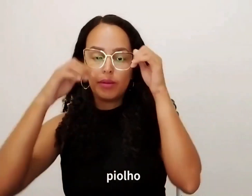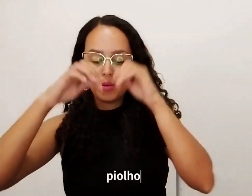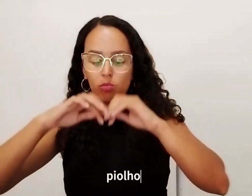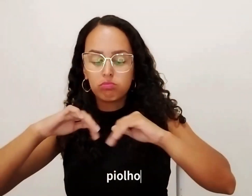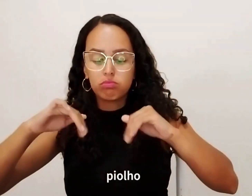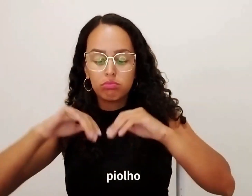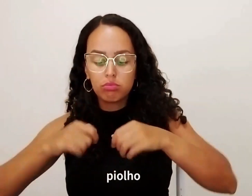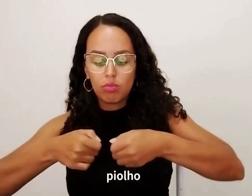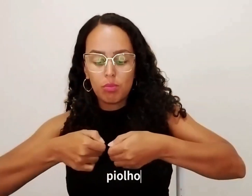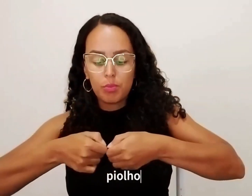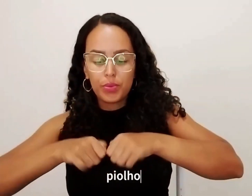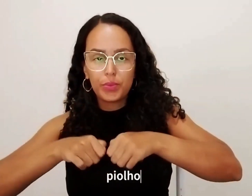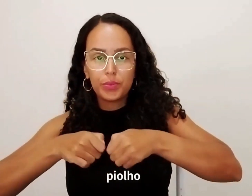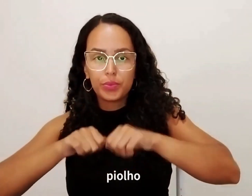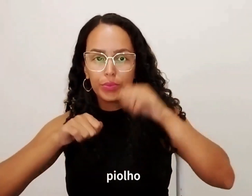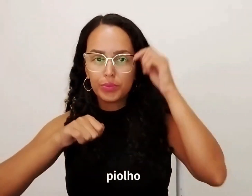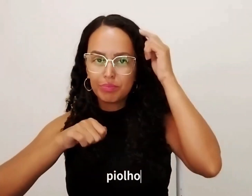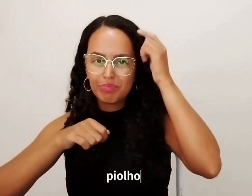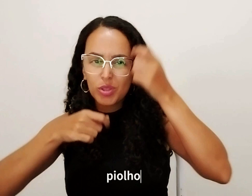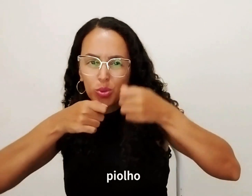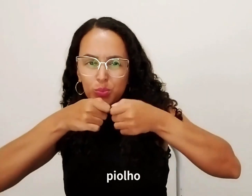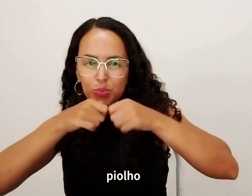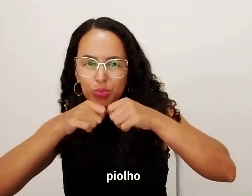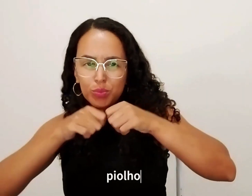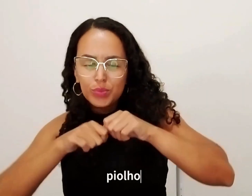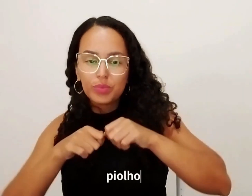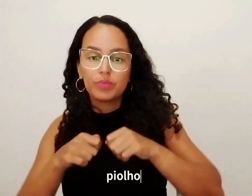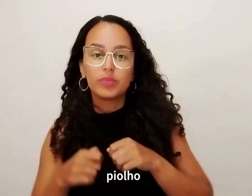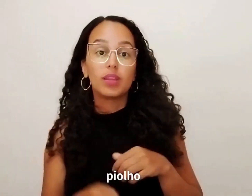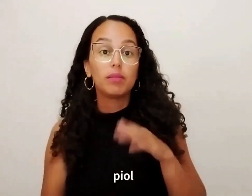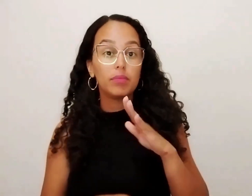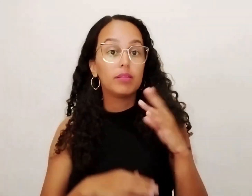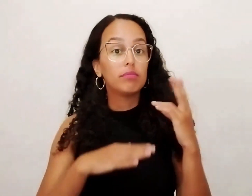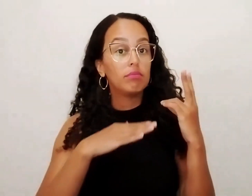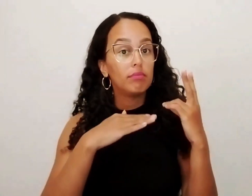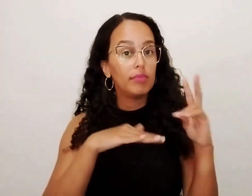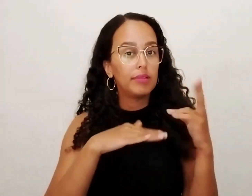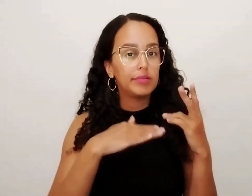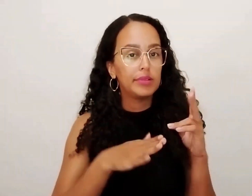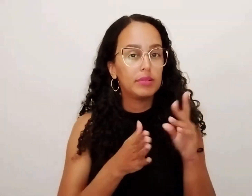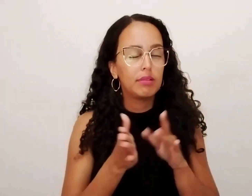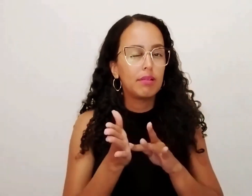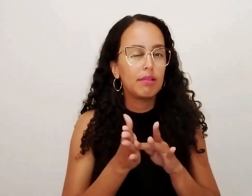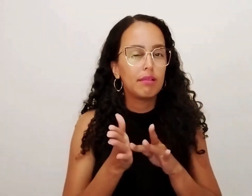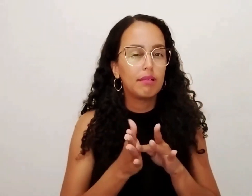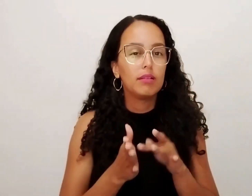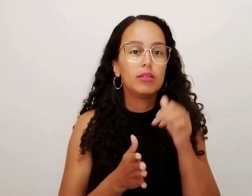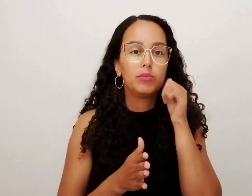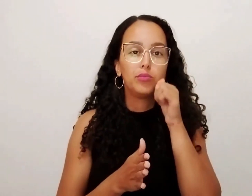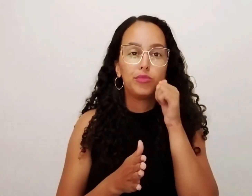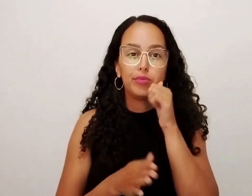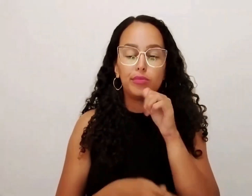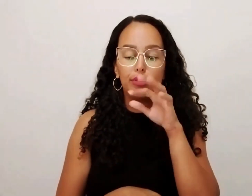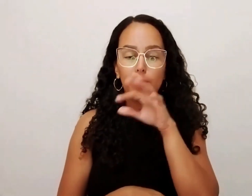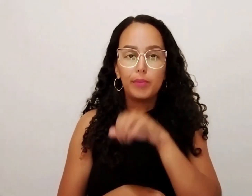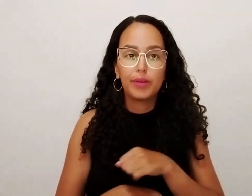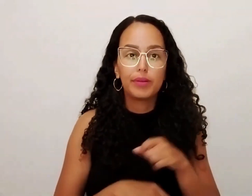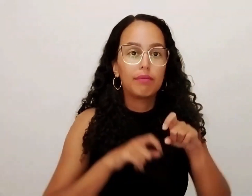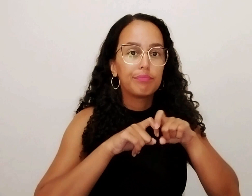seu irmão e a manda caçar piolho. Macunaíma arranja uma forma de ficar com ela. Seu